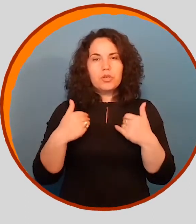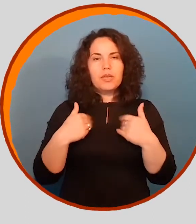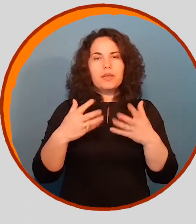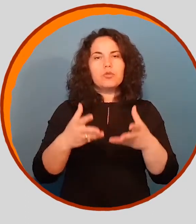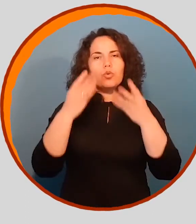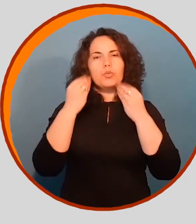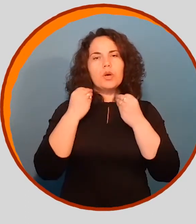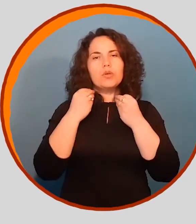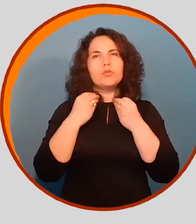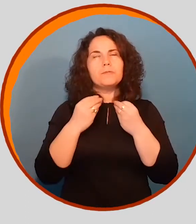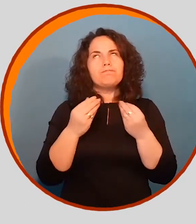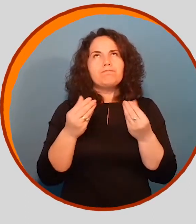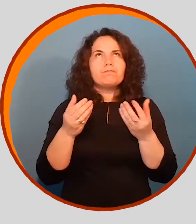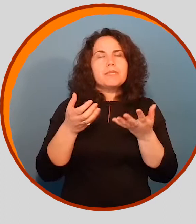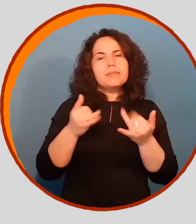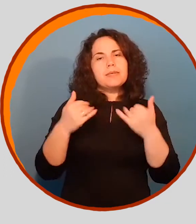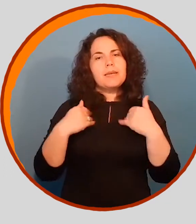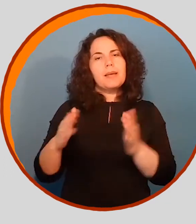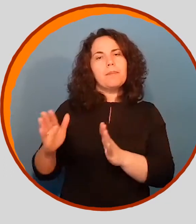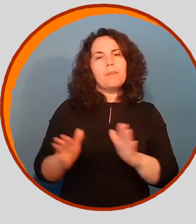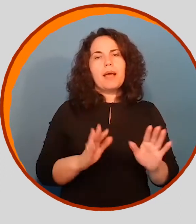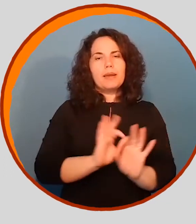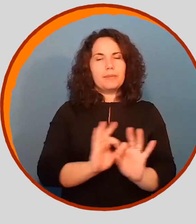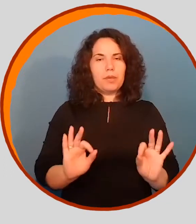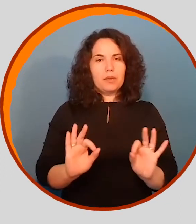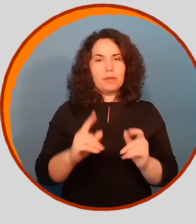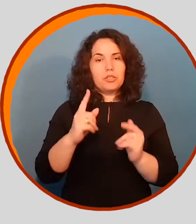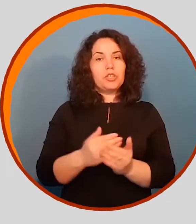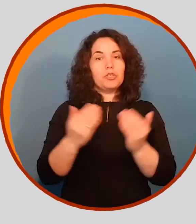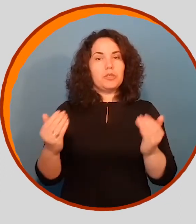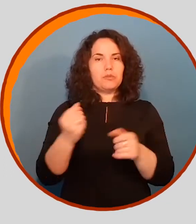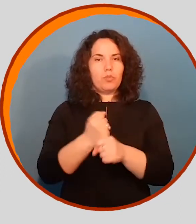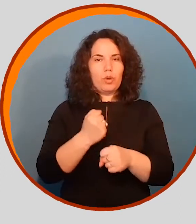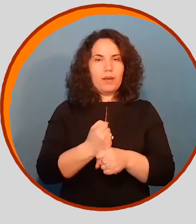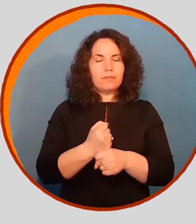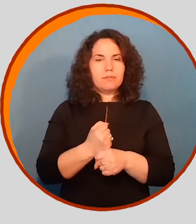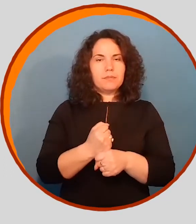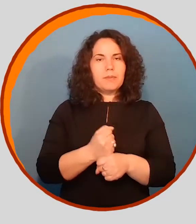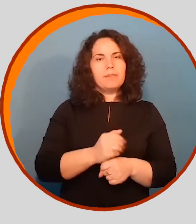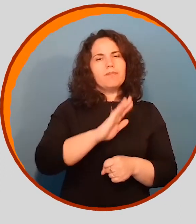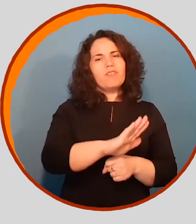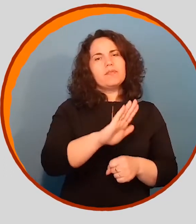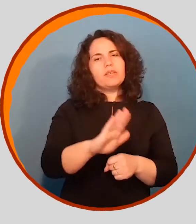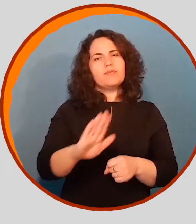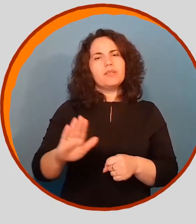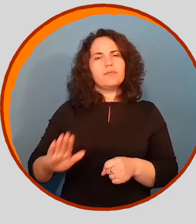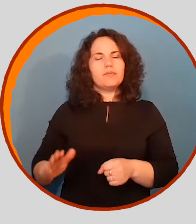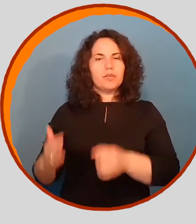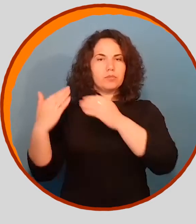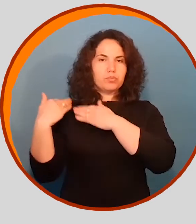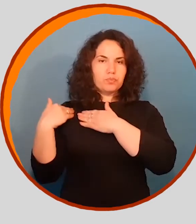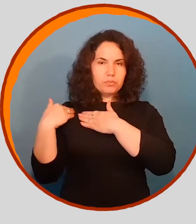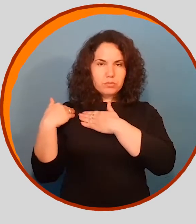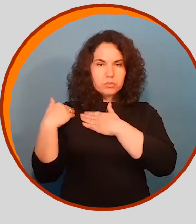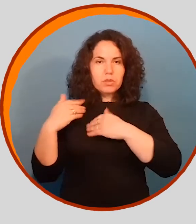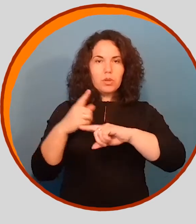të mirë planifikuara, që do të thotë të gjithë e kuptojnë rolin e tyre, të gjithë e kuptojnë se